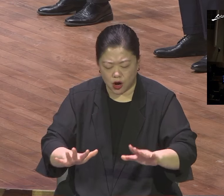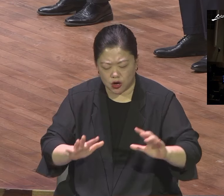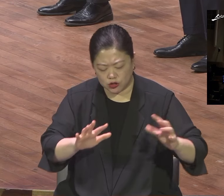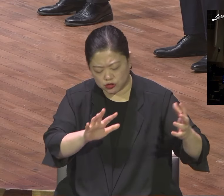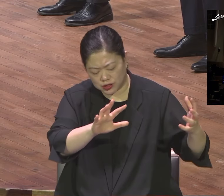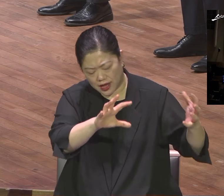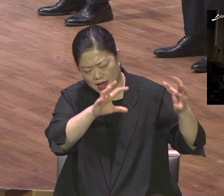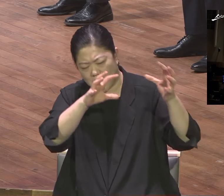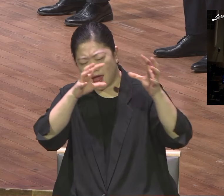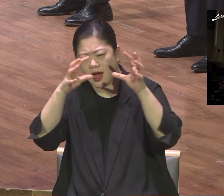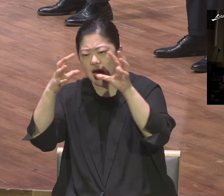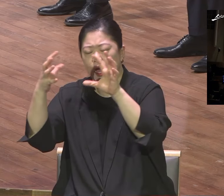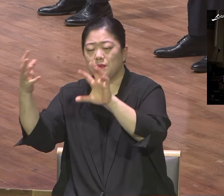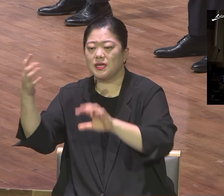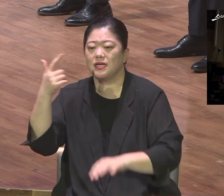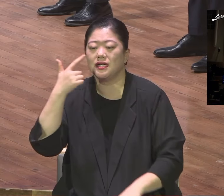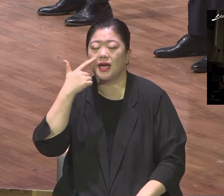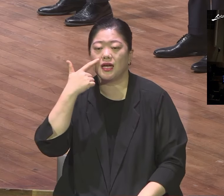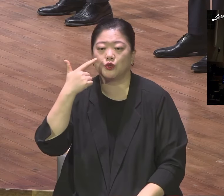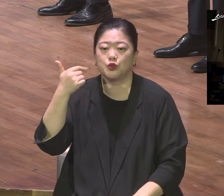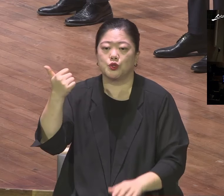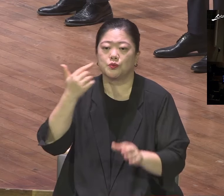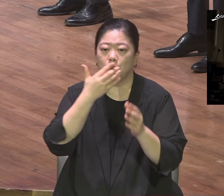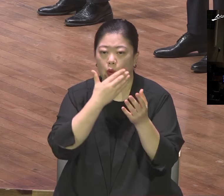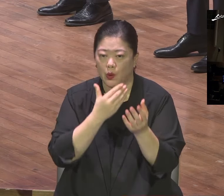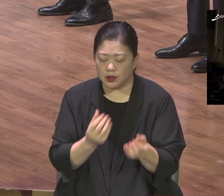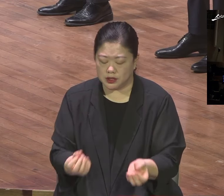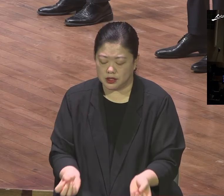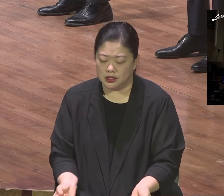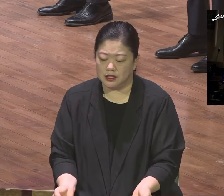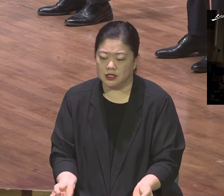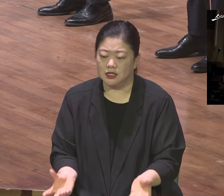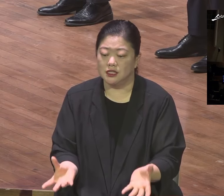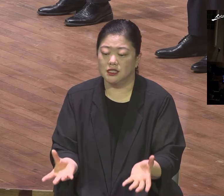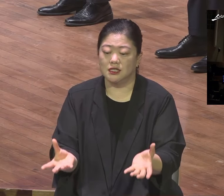이제 열국의 아비의